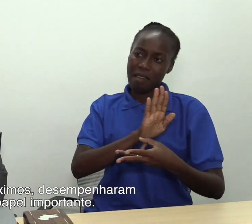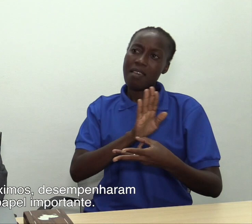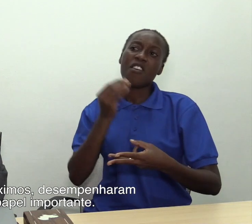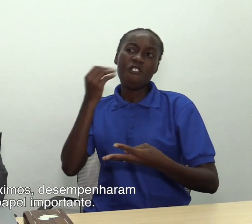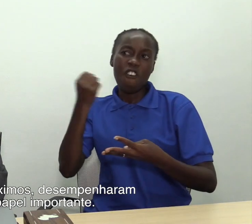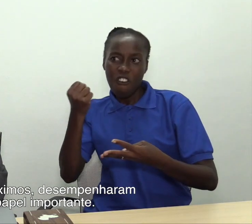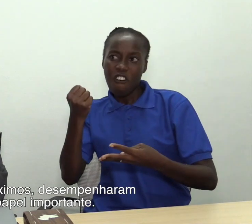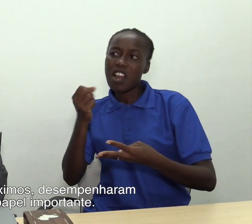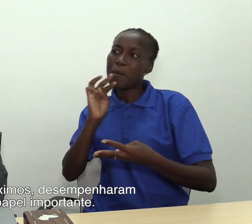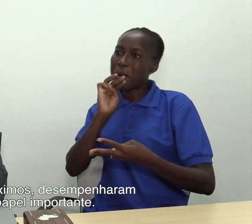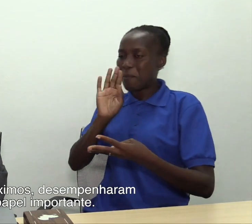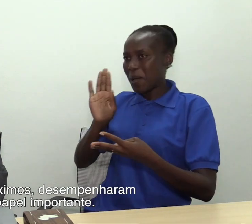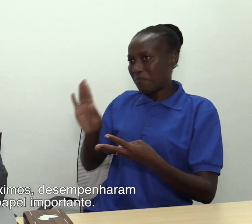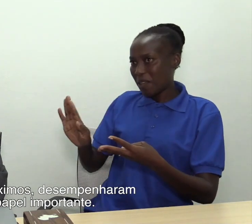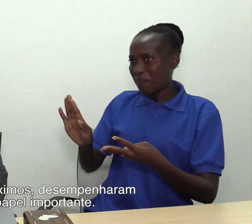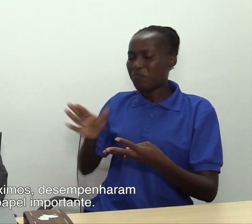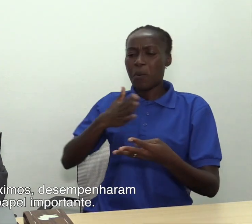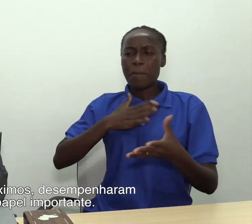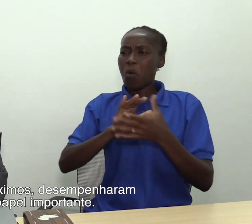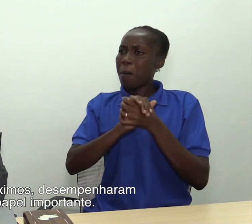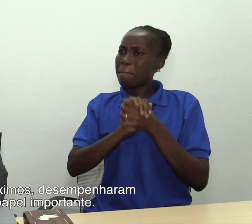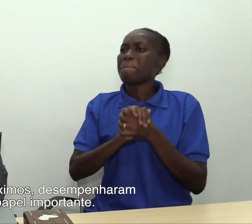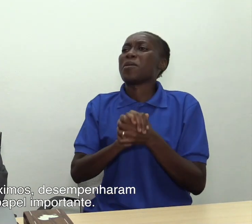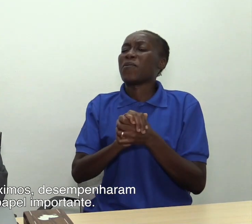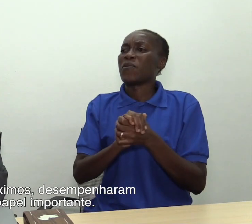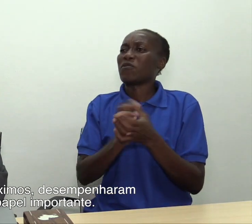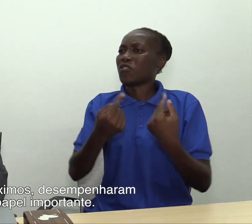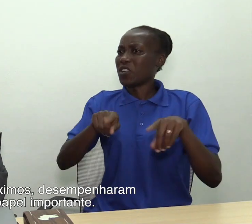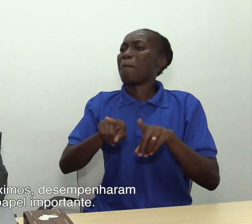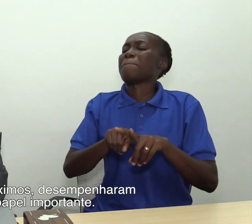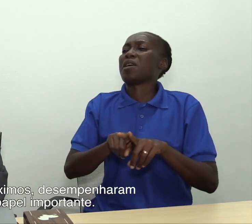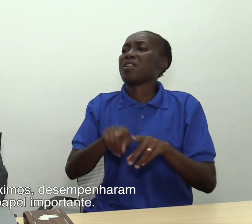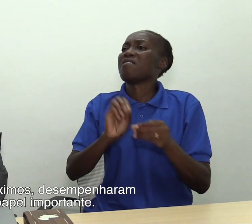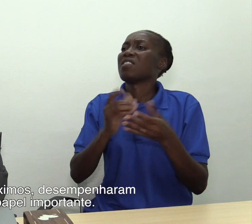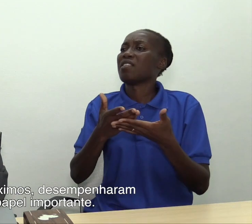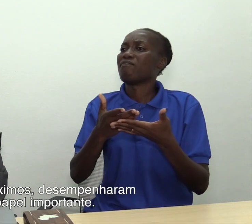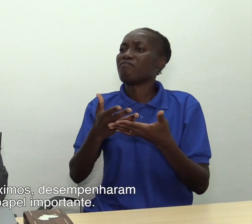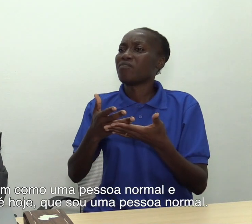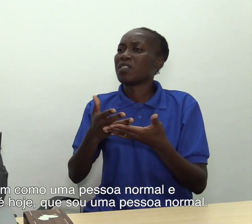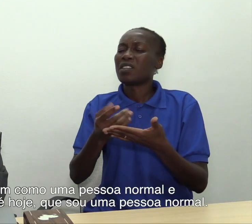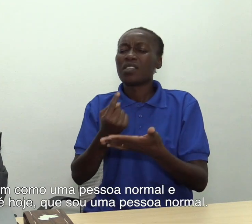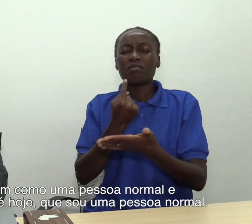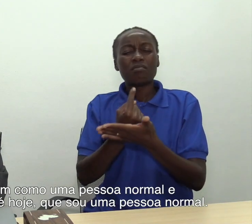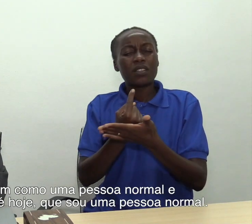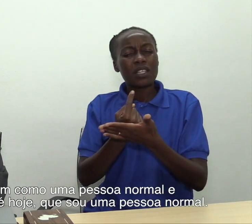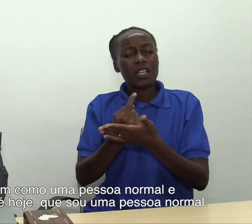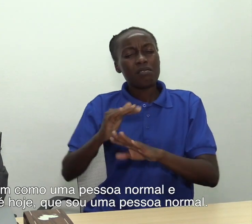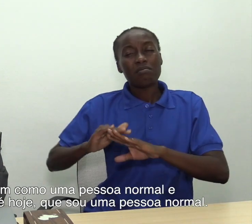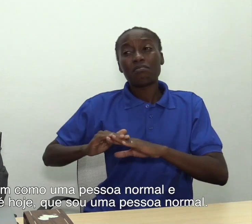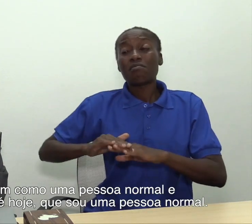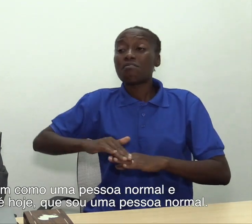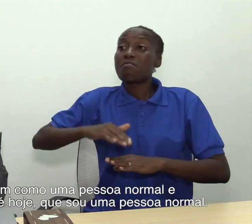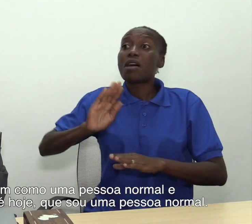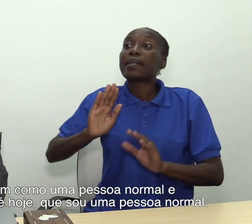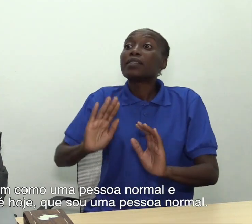e mesmo os amigos próximos, desempenharam um papel importante no sentido de que